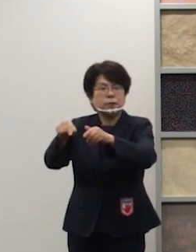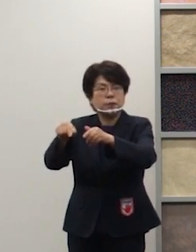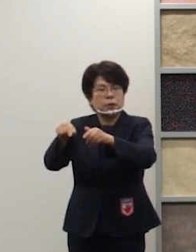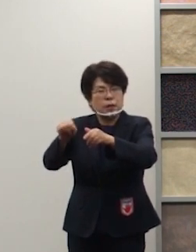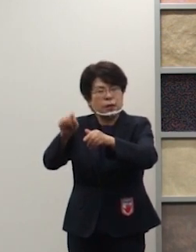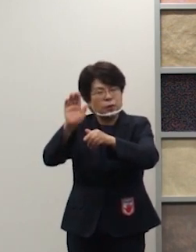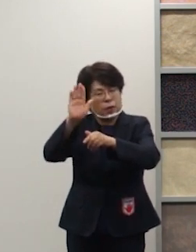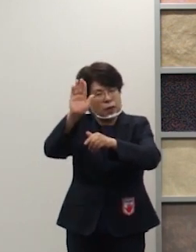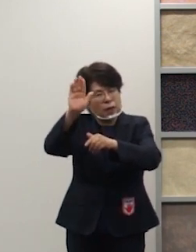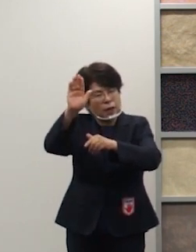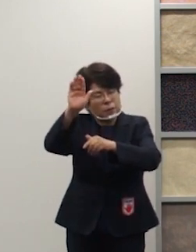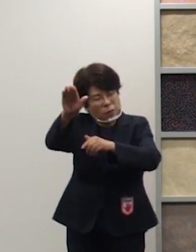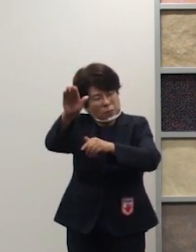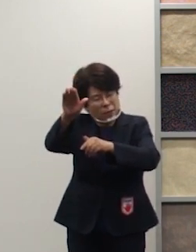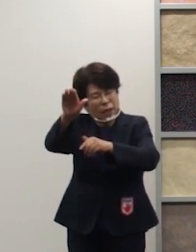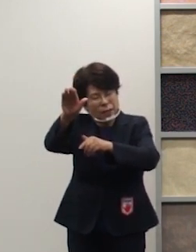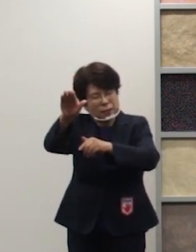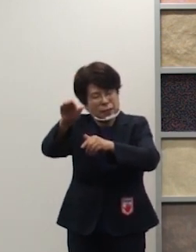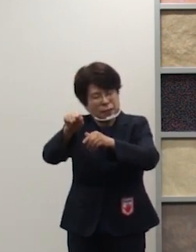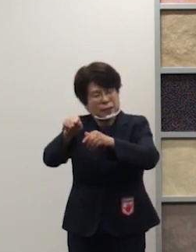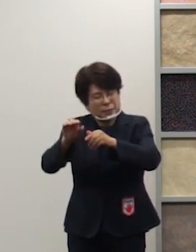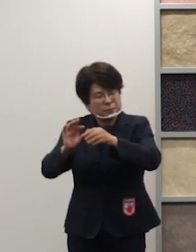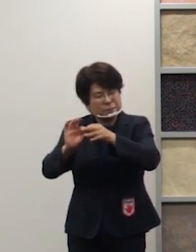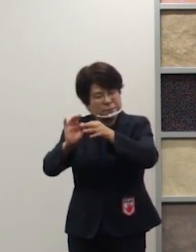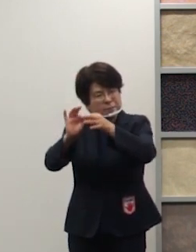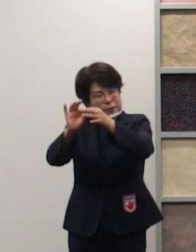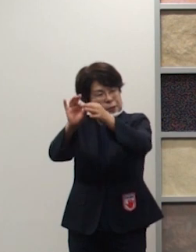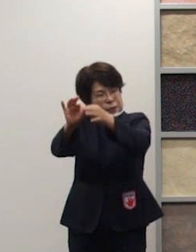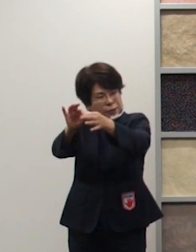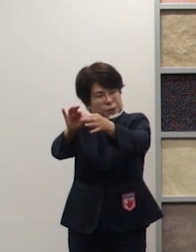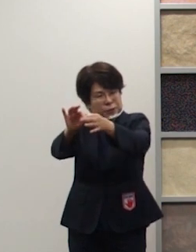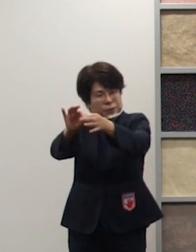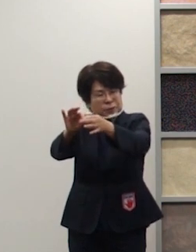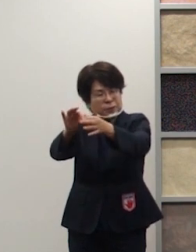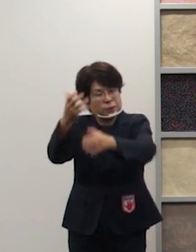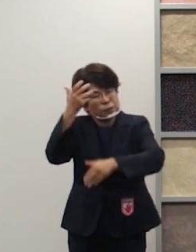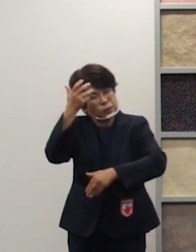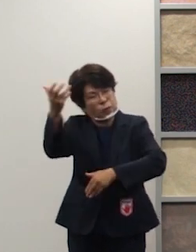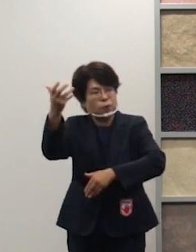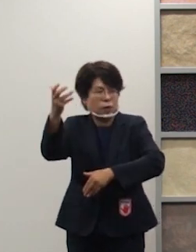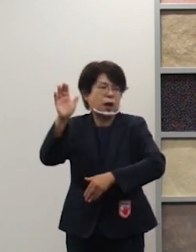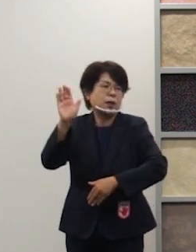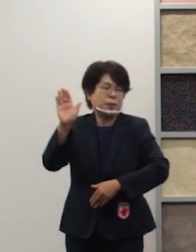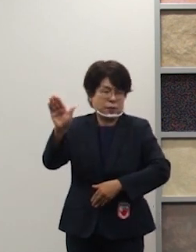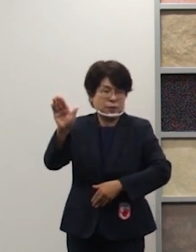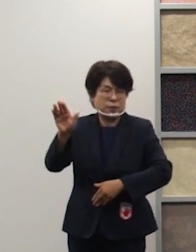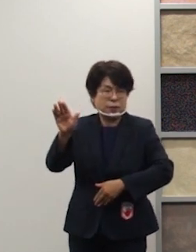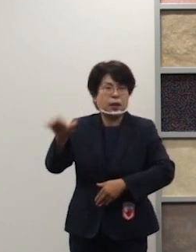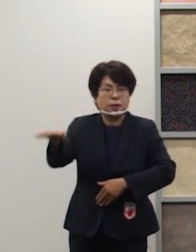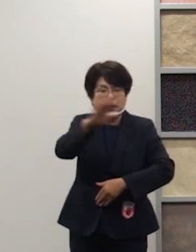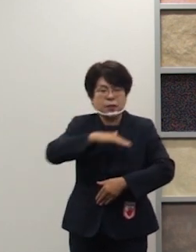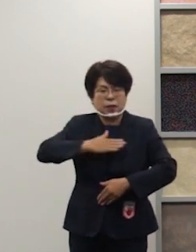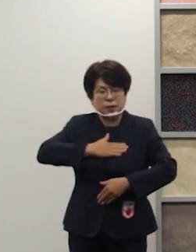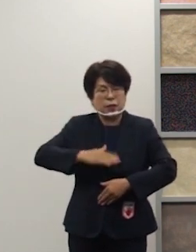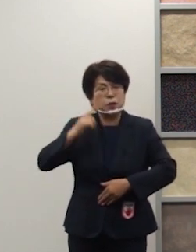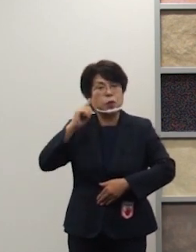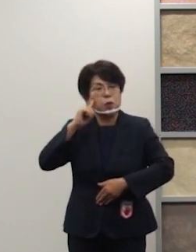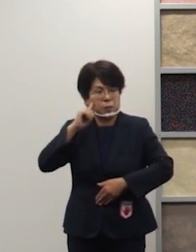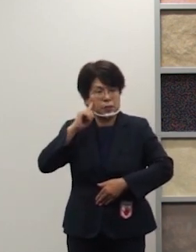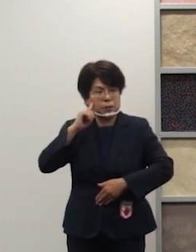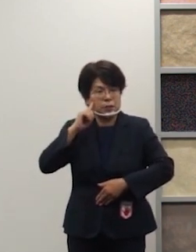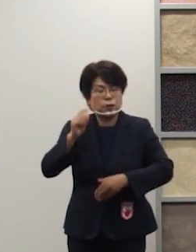続かざるを得ないんだと、それは歓迎すべからざる事態ではありますが、ご承知のように今、冬に始まって